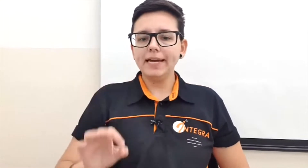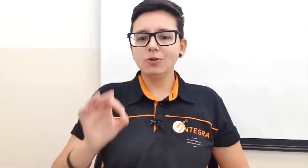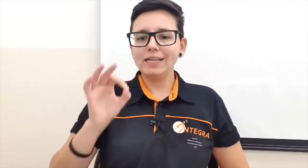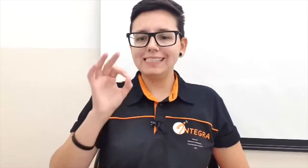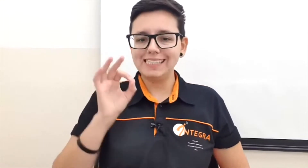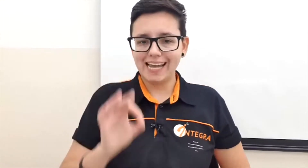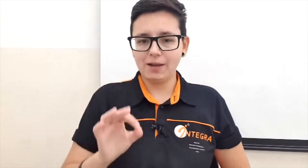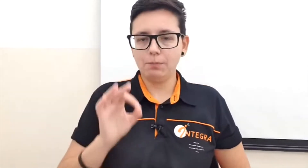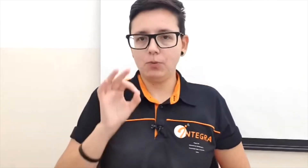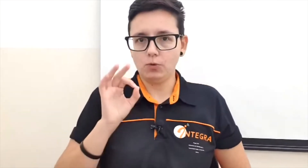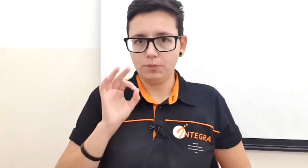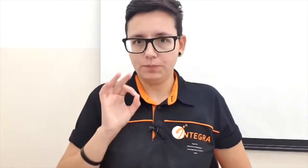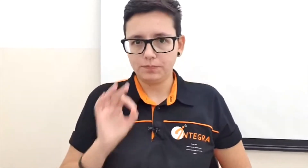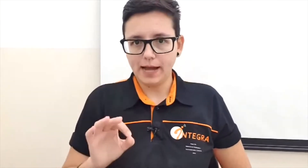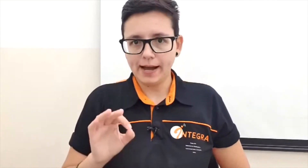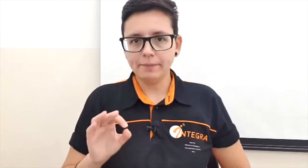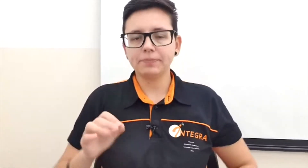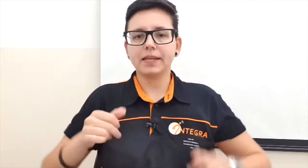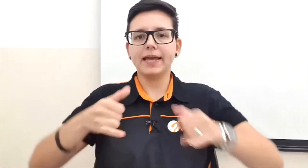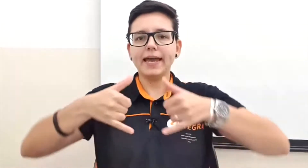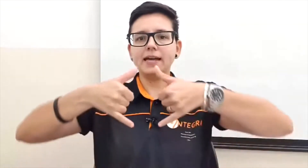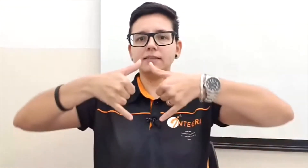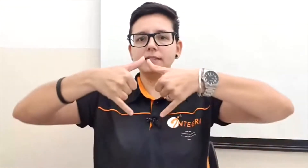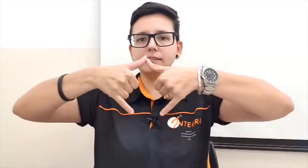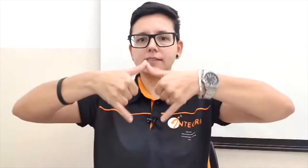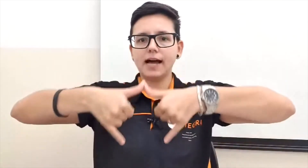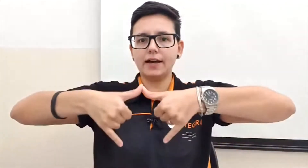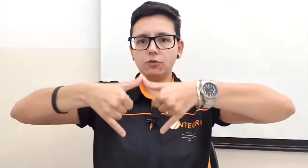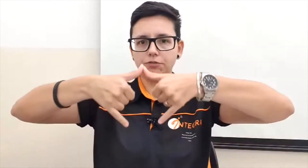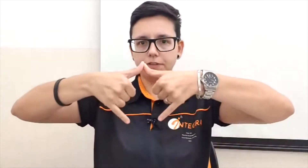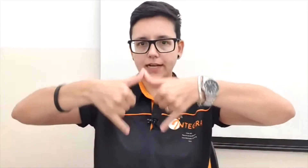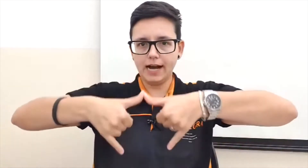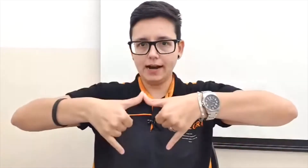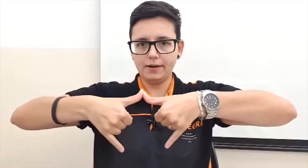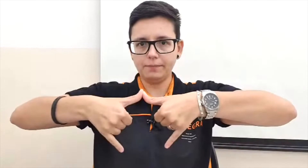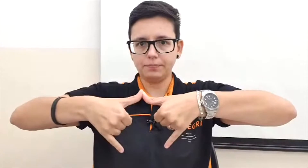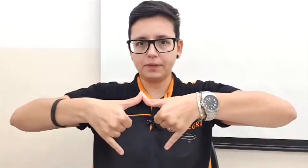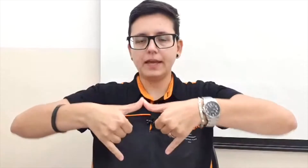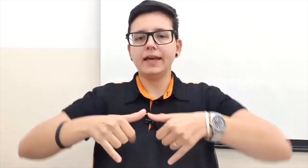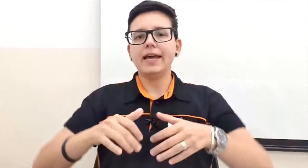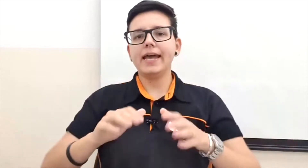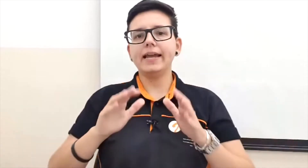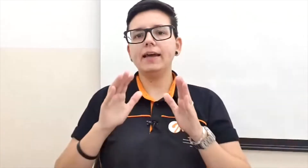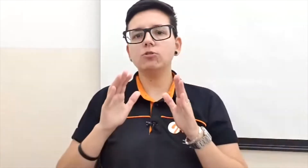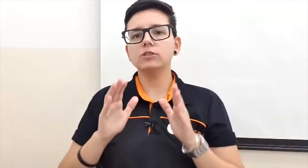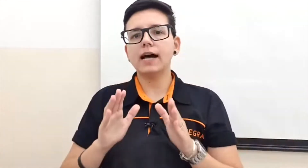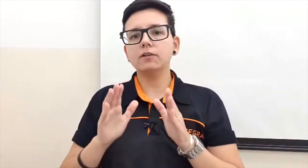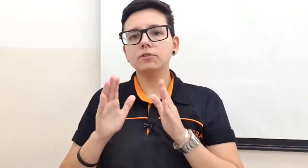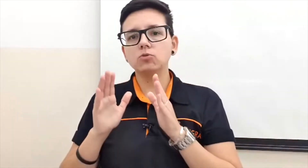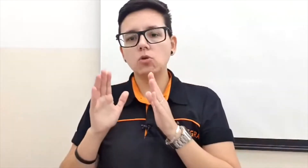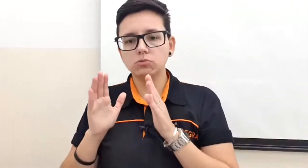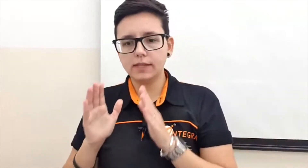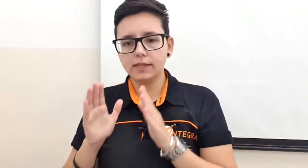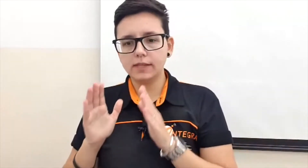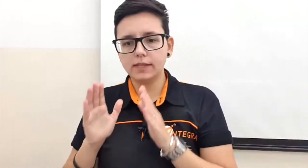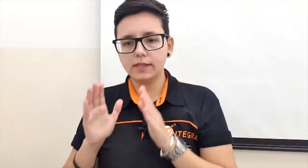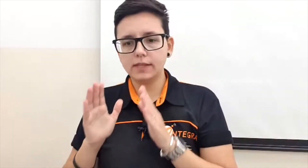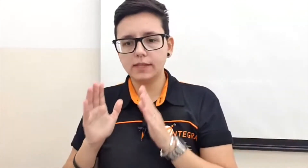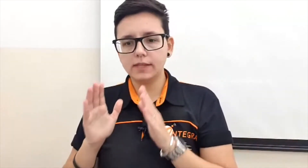Primeiro exemplo, tá? Esse estar ou ficar ele é usado num contexto de